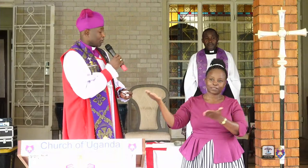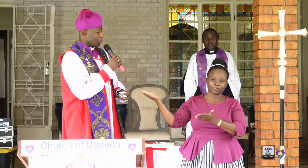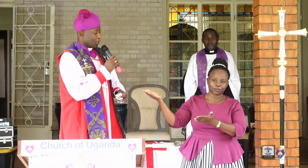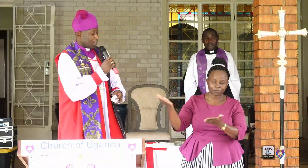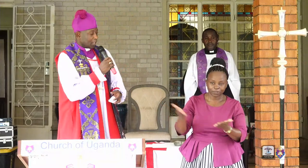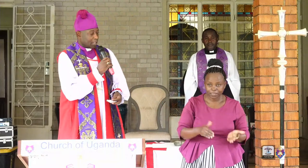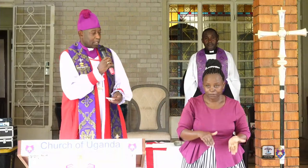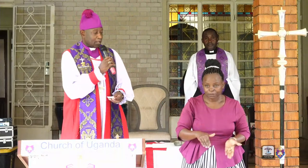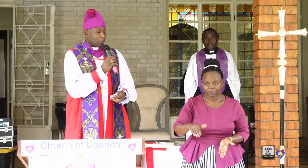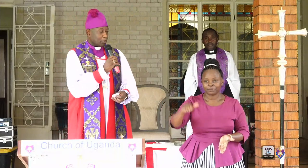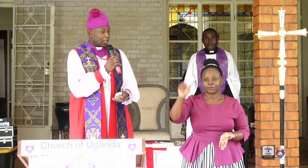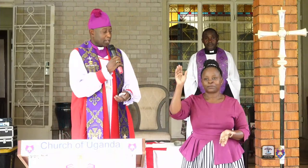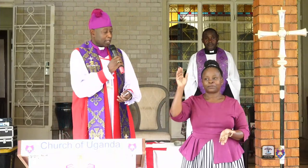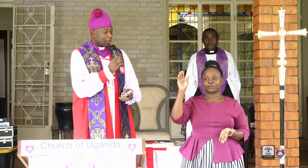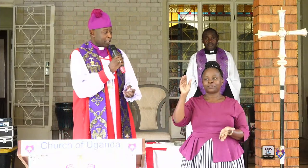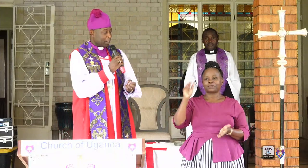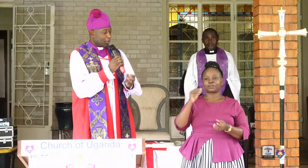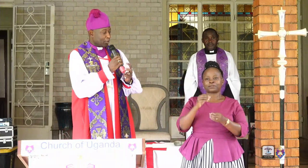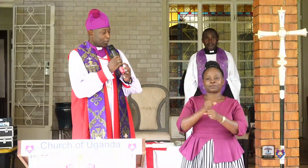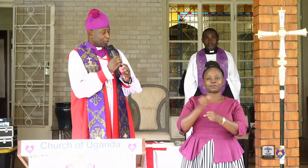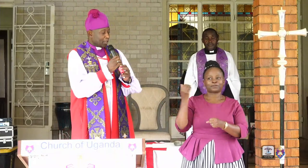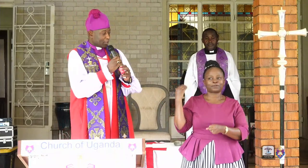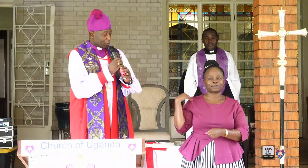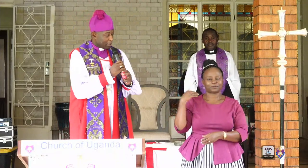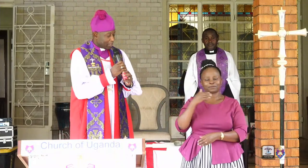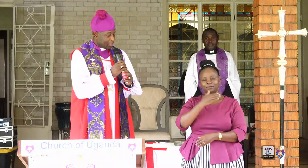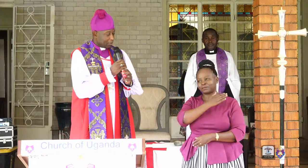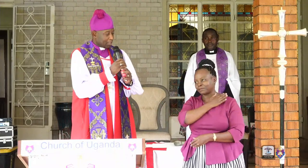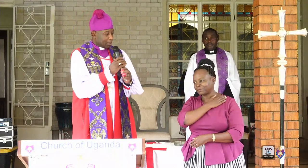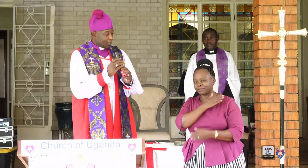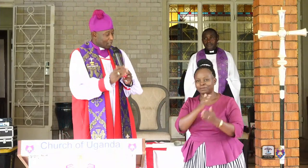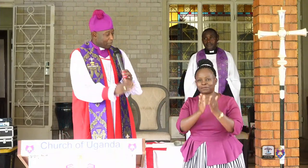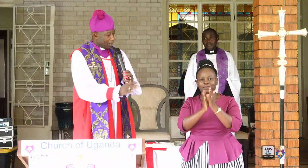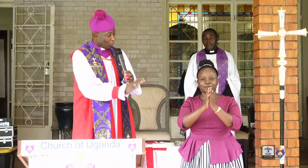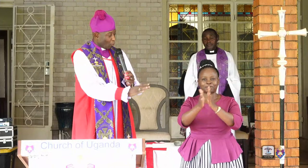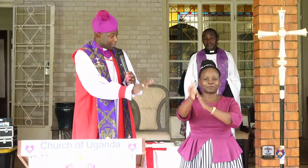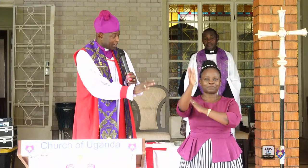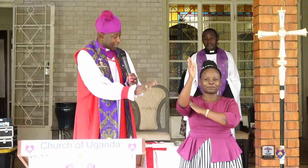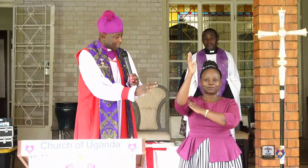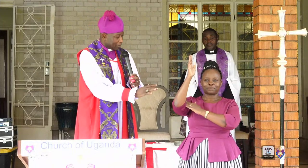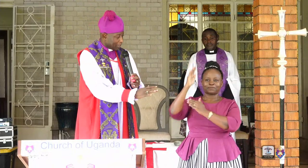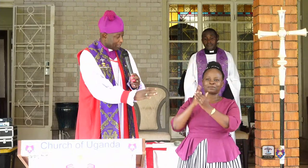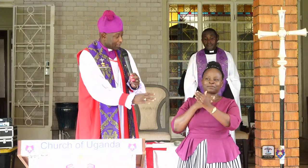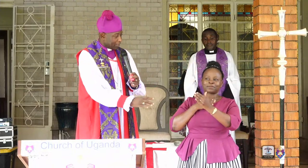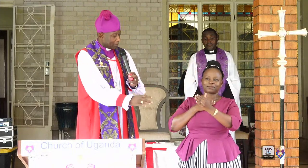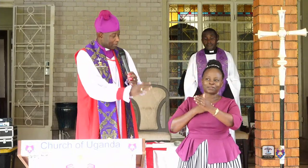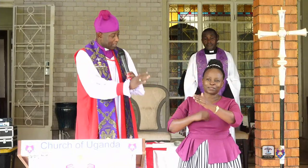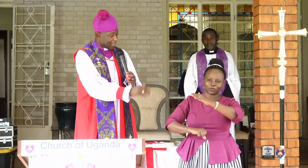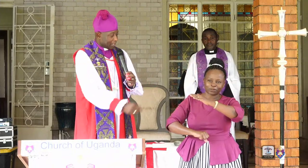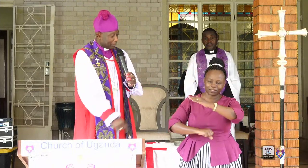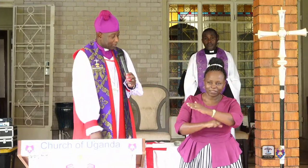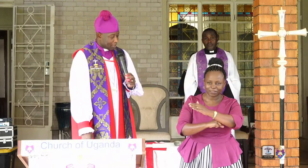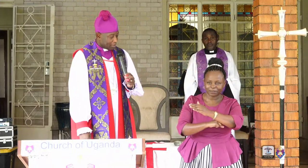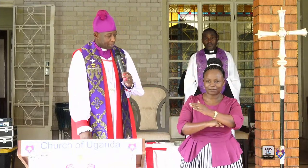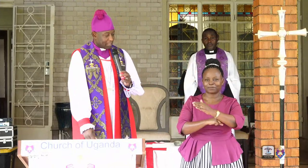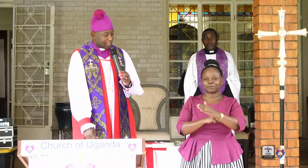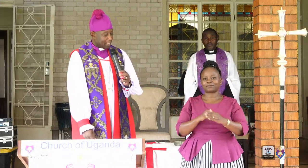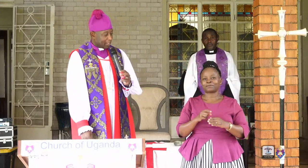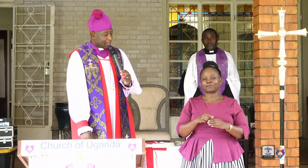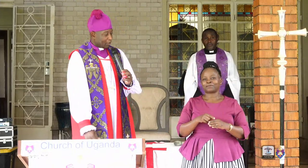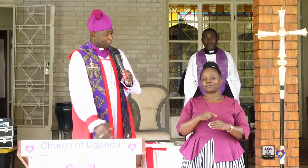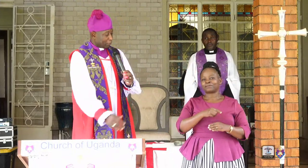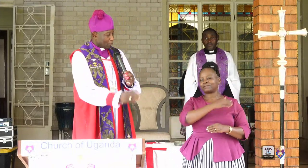ennyo Uganda Bulegono tunaibazwe yebale kuwanira nawe